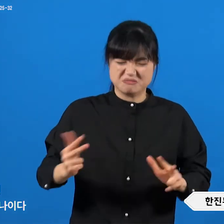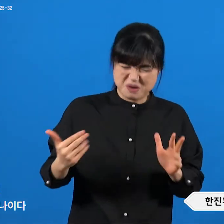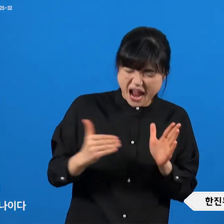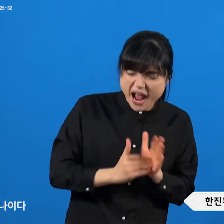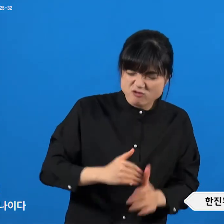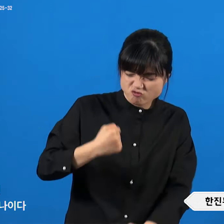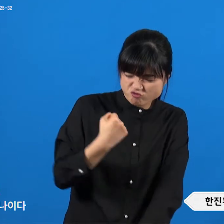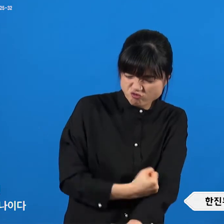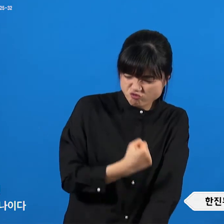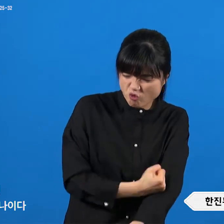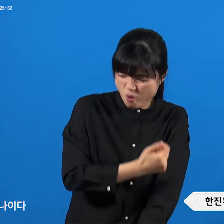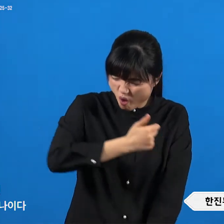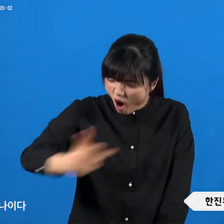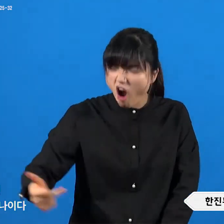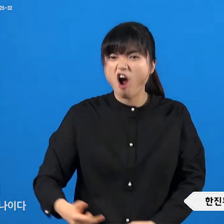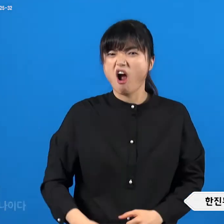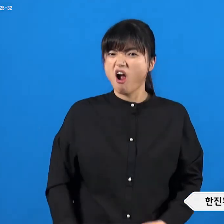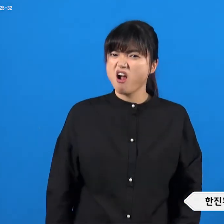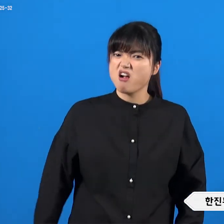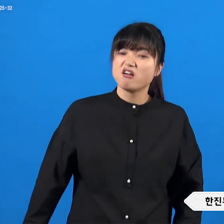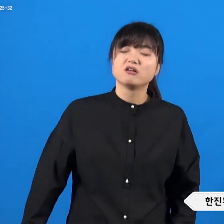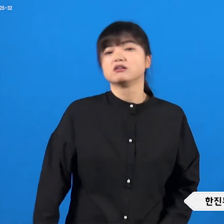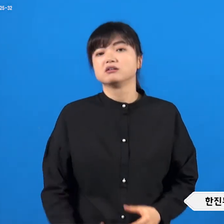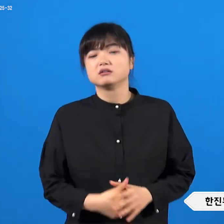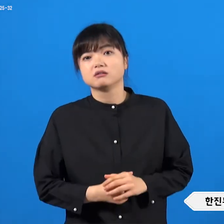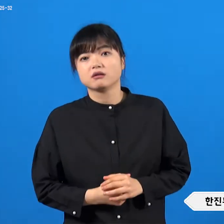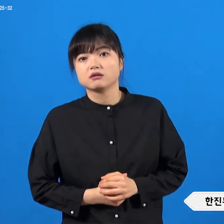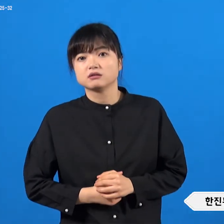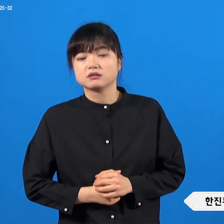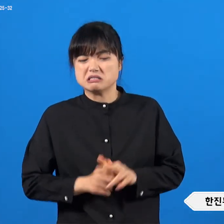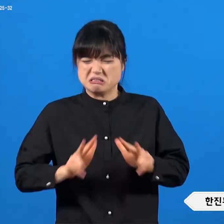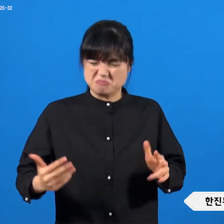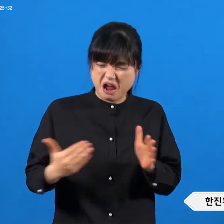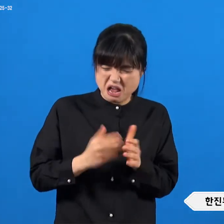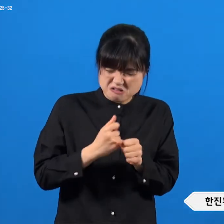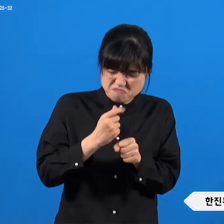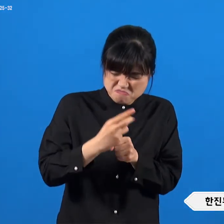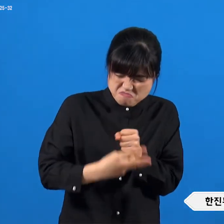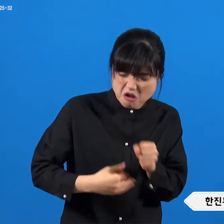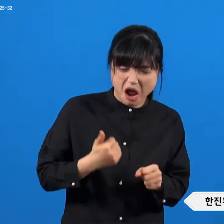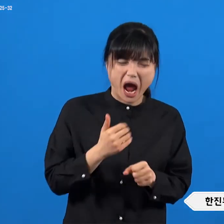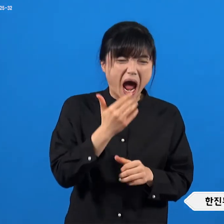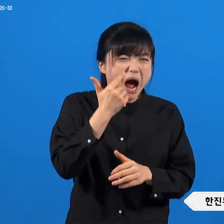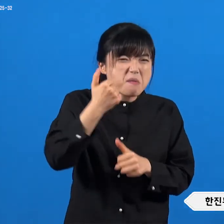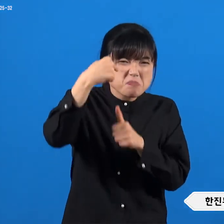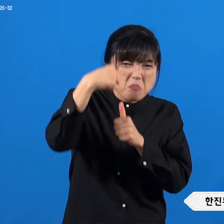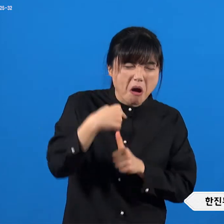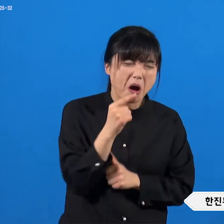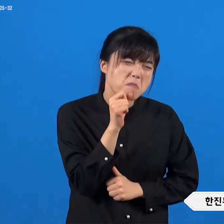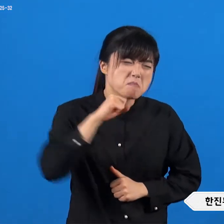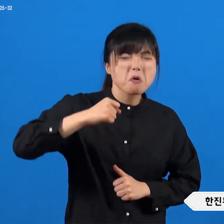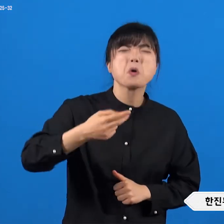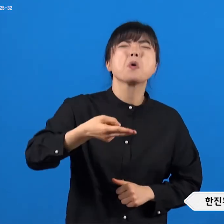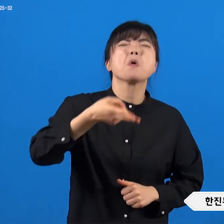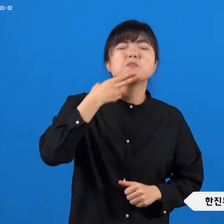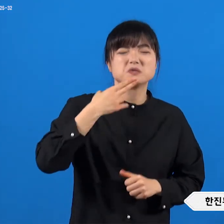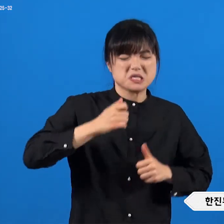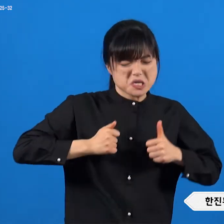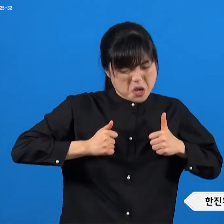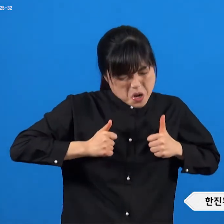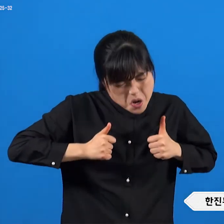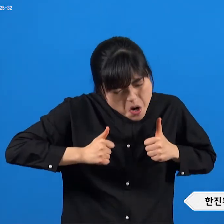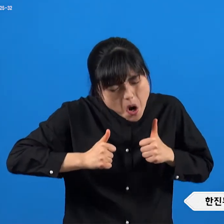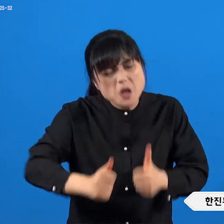자기는 이날까지 일 잘했다는 것입니다. 수십 년 동안에 한 번도 아버지 명을 어긴 일